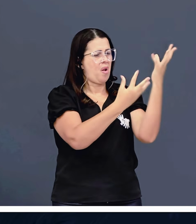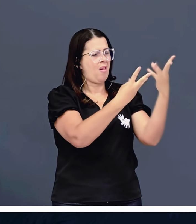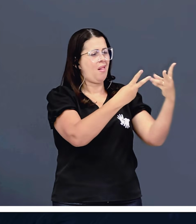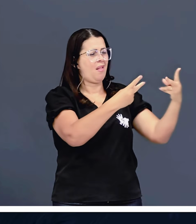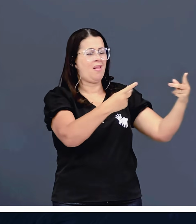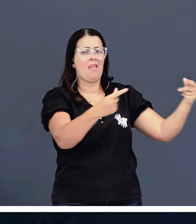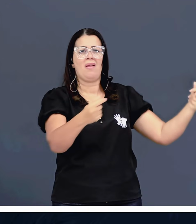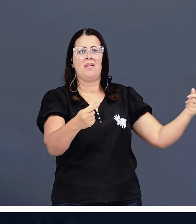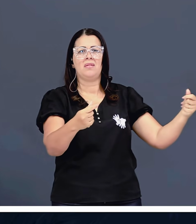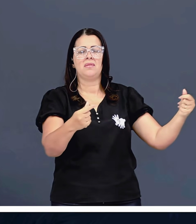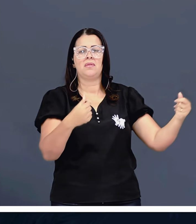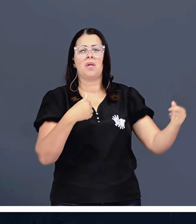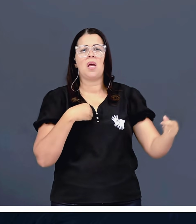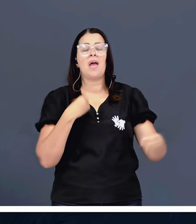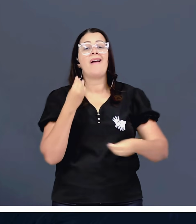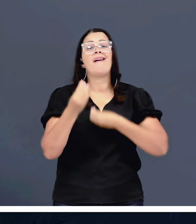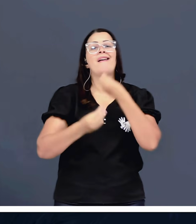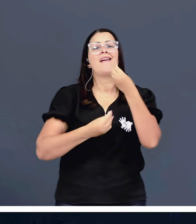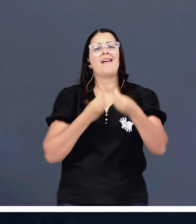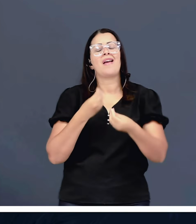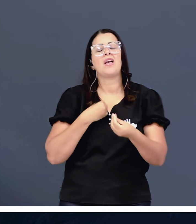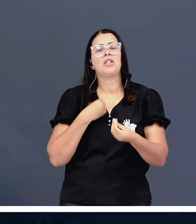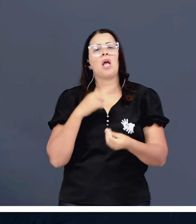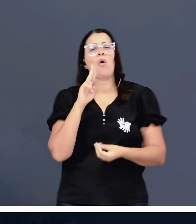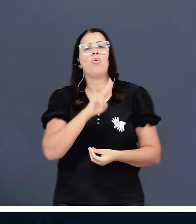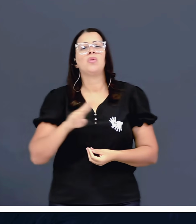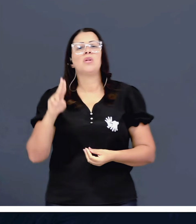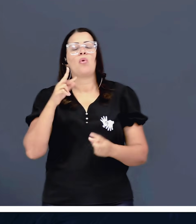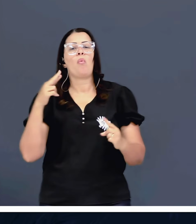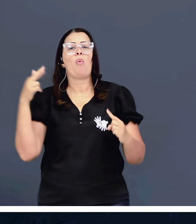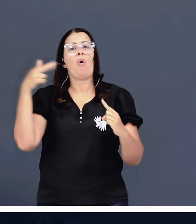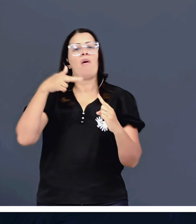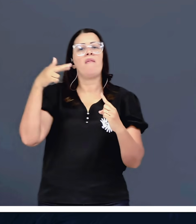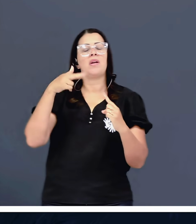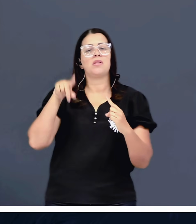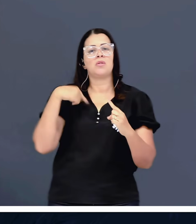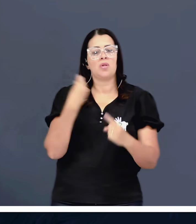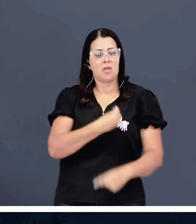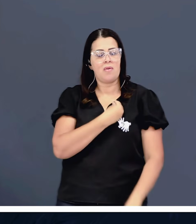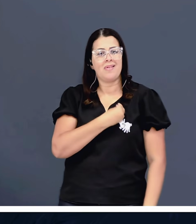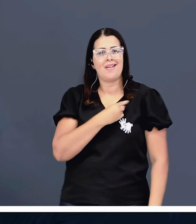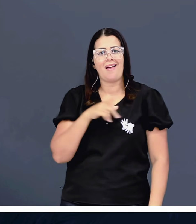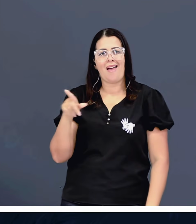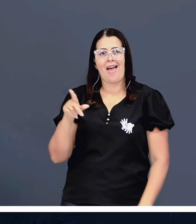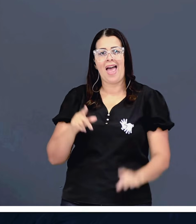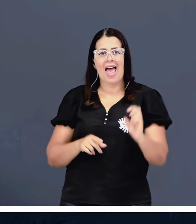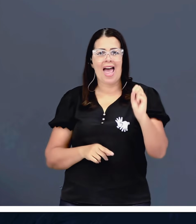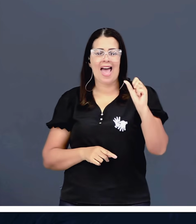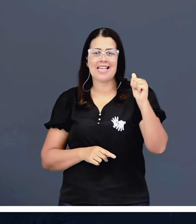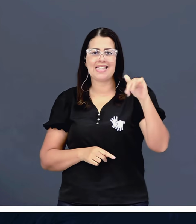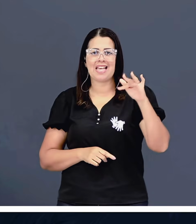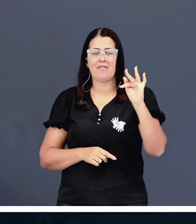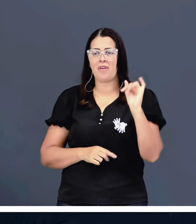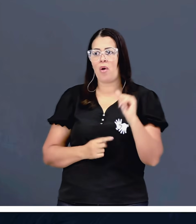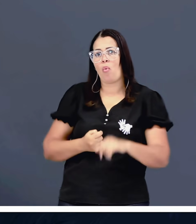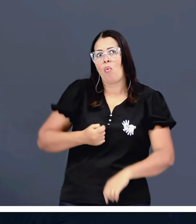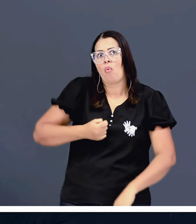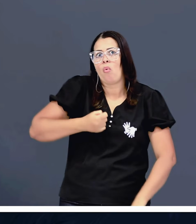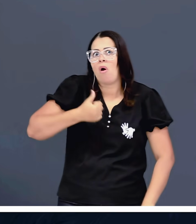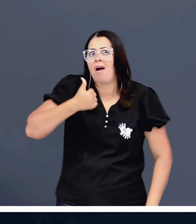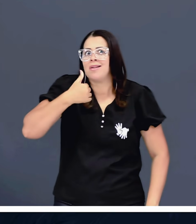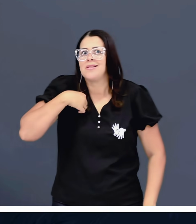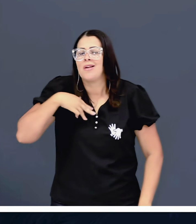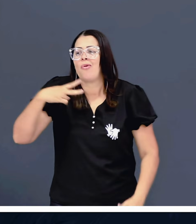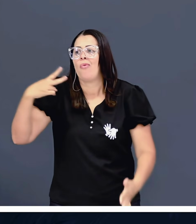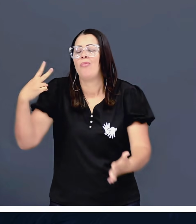Quem é que nós estamos usando como referência para a nossa vida? Porque Asaf, ele diz, né? Quase eu cometi uma loucura. Ele diz, quase eu